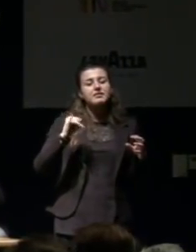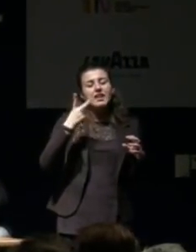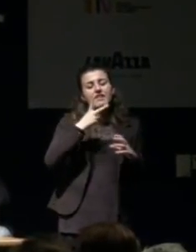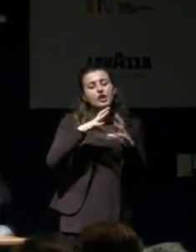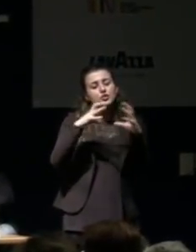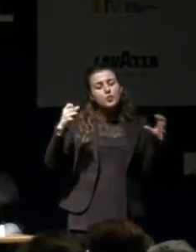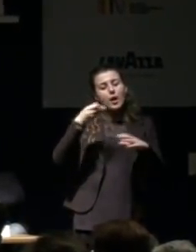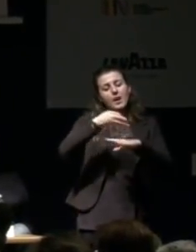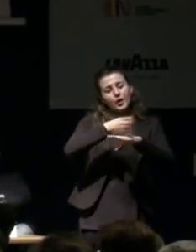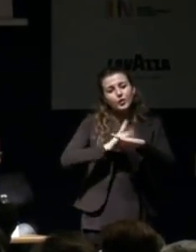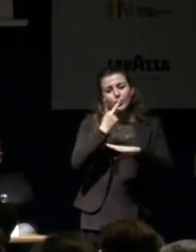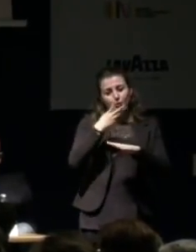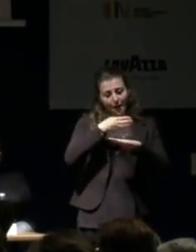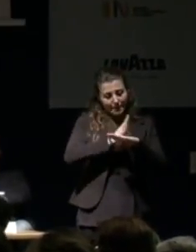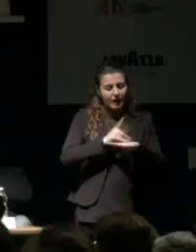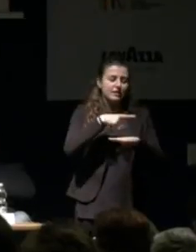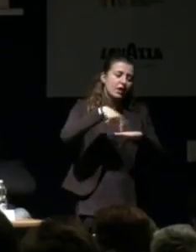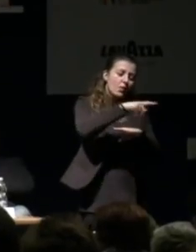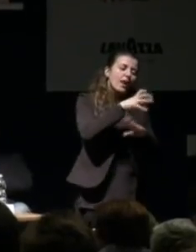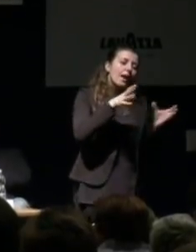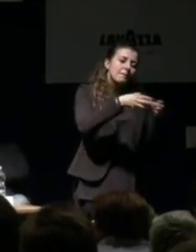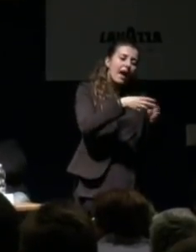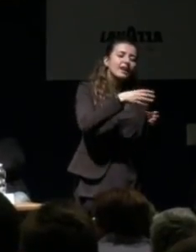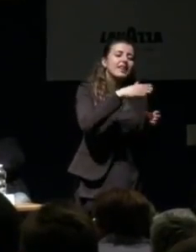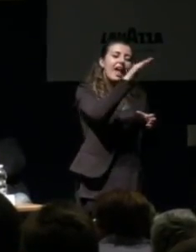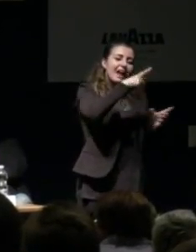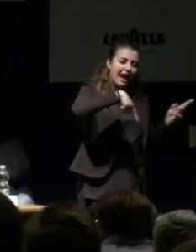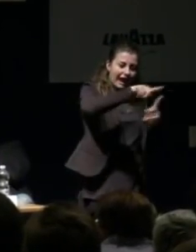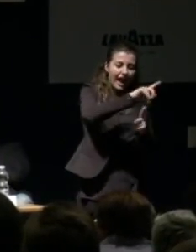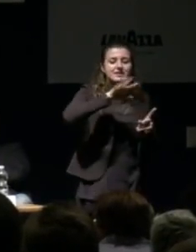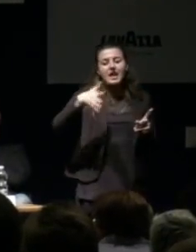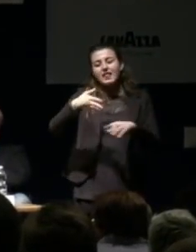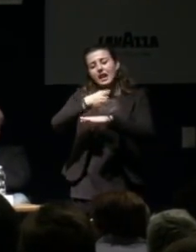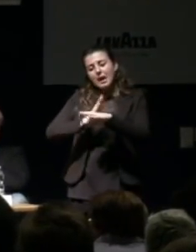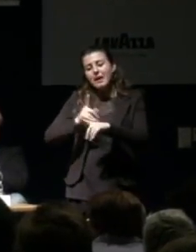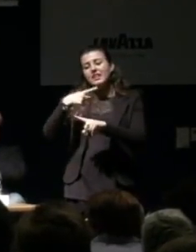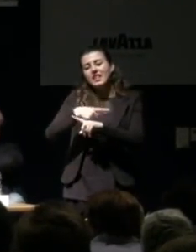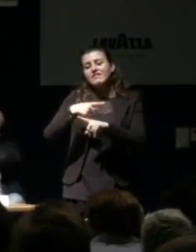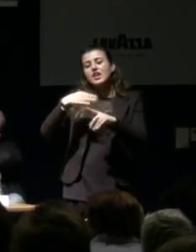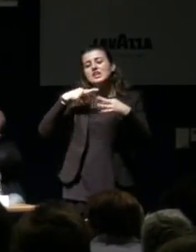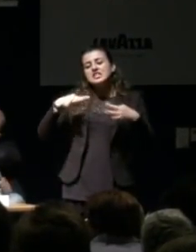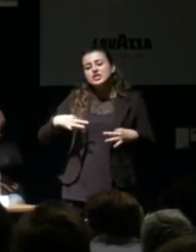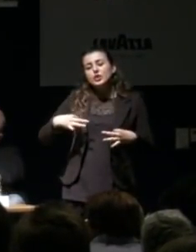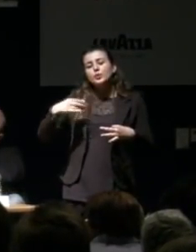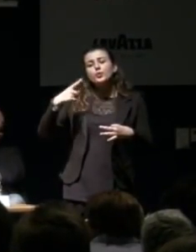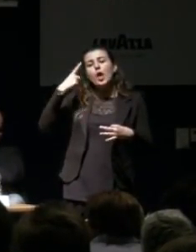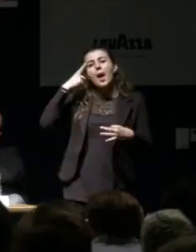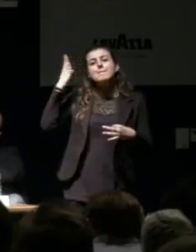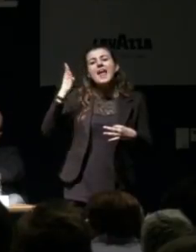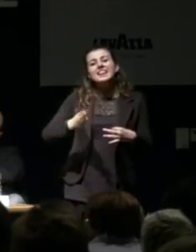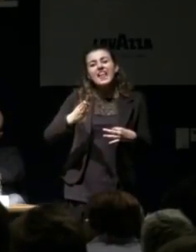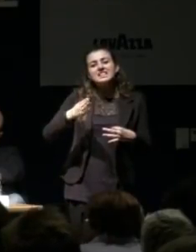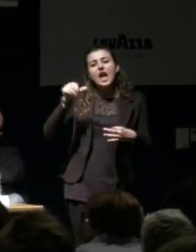parte costituiamo noi noi ragazzi e un'altra è costituita dai ragazzi dell'istituto penitenziario morandi di saluzzo